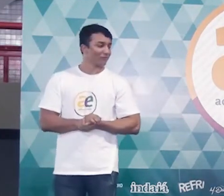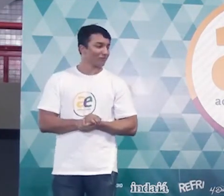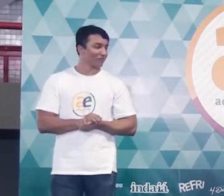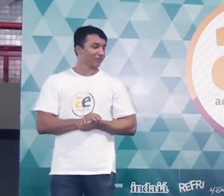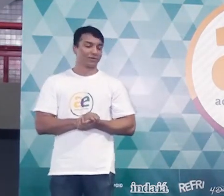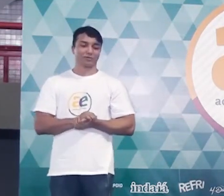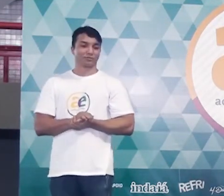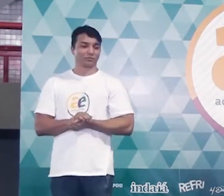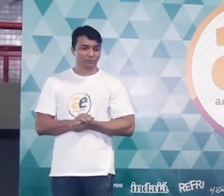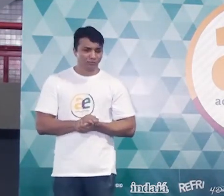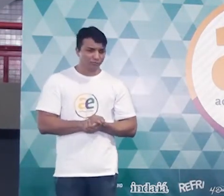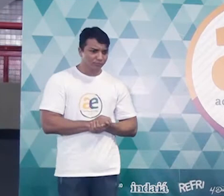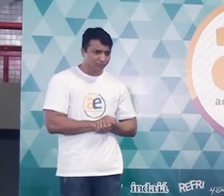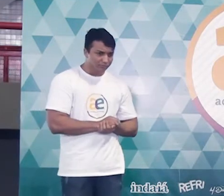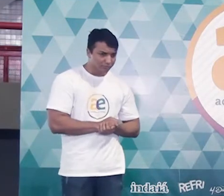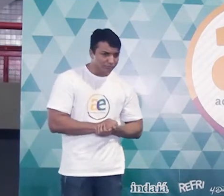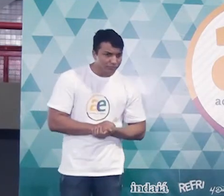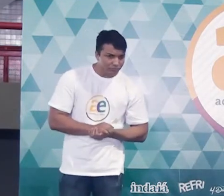página.